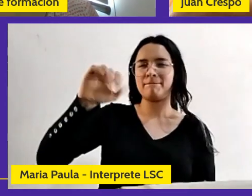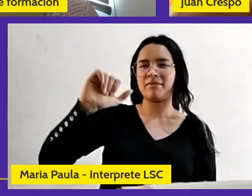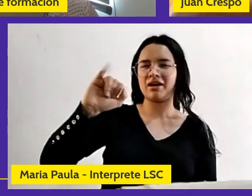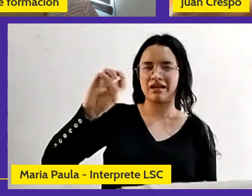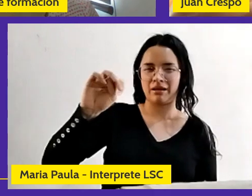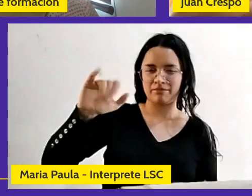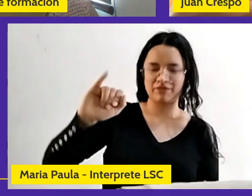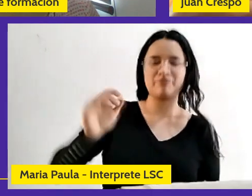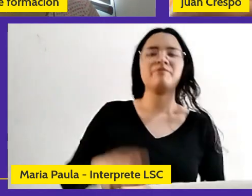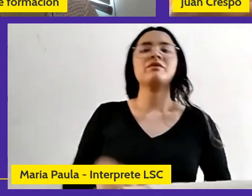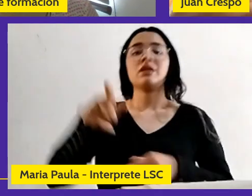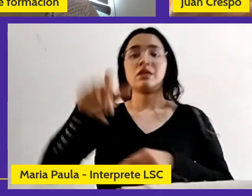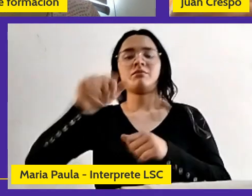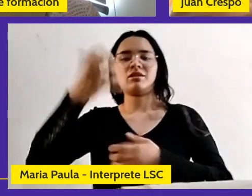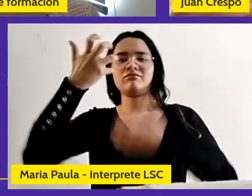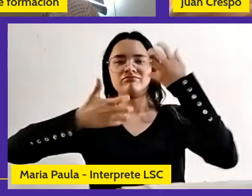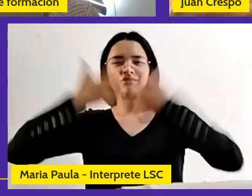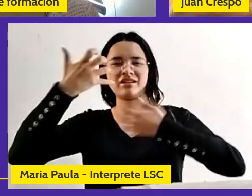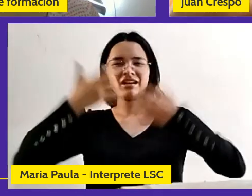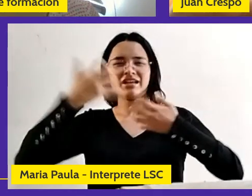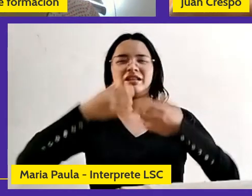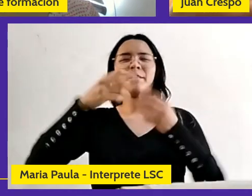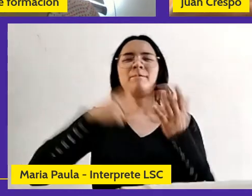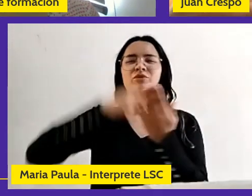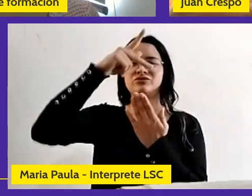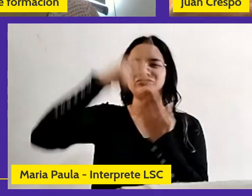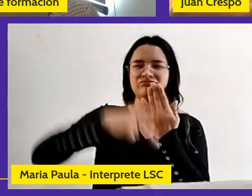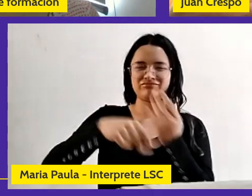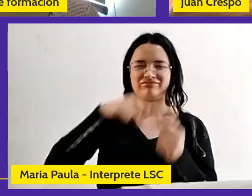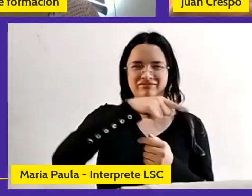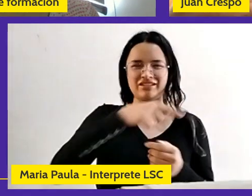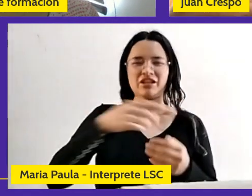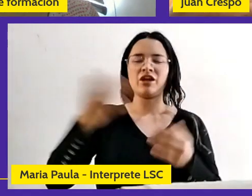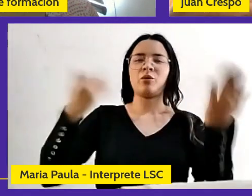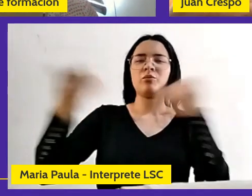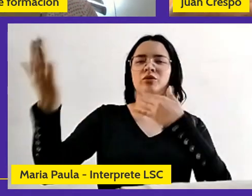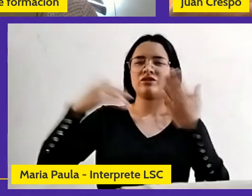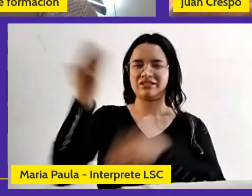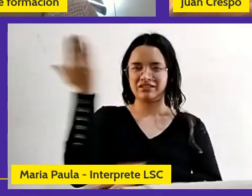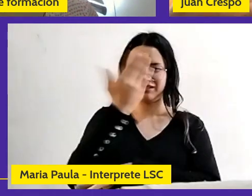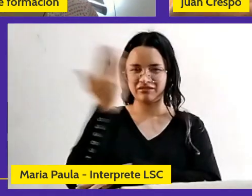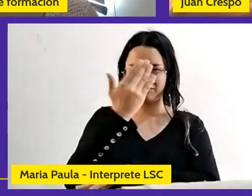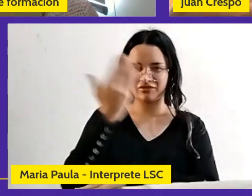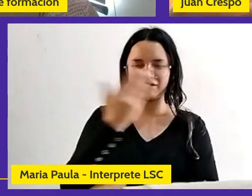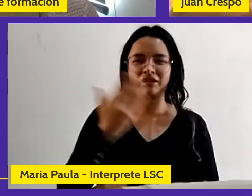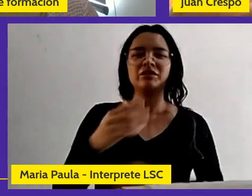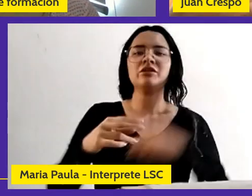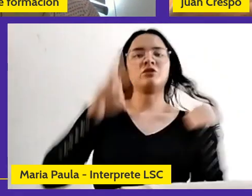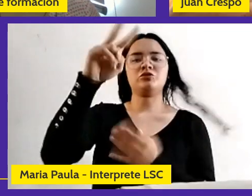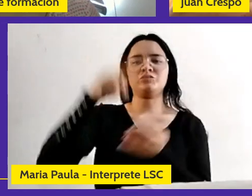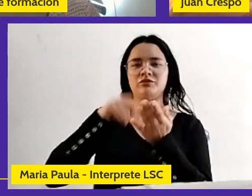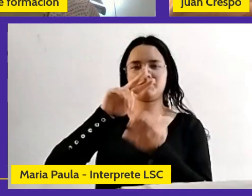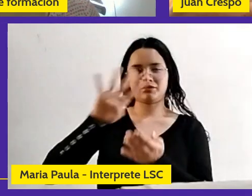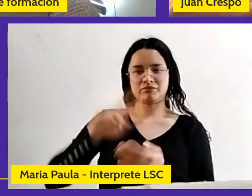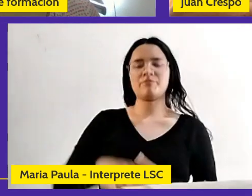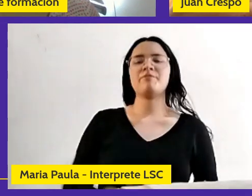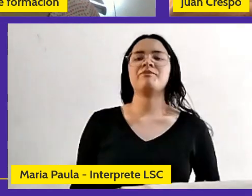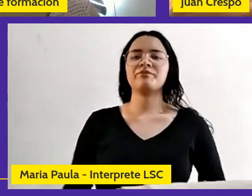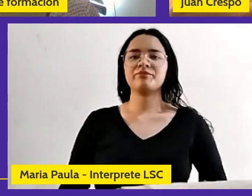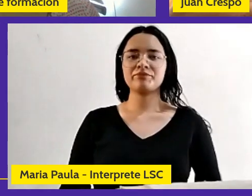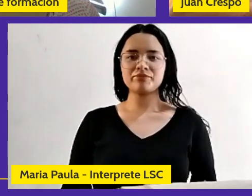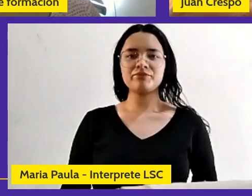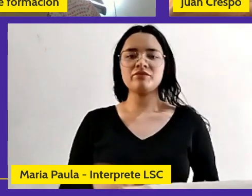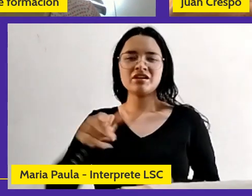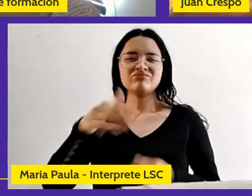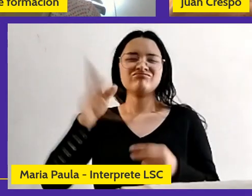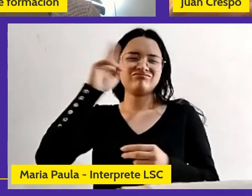evaluador de proyectos en la convocatoria del Fondo para el Desarrollo Cinematográfico 2024, y esa es un poco la razón por